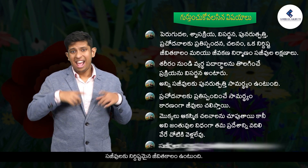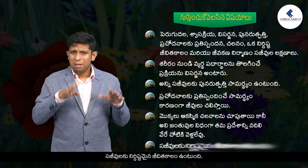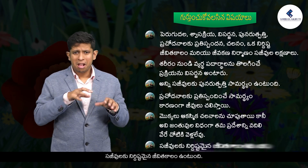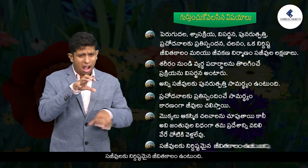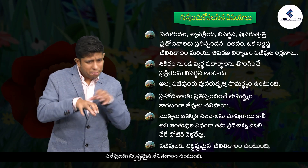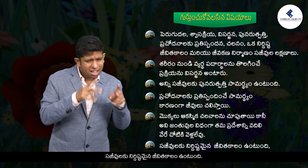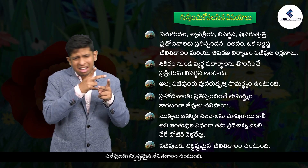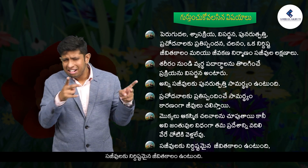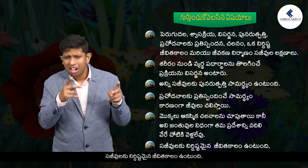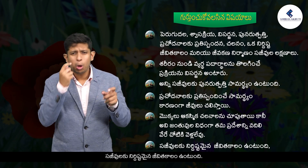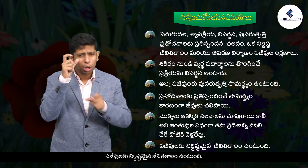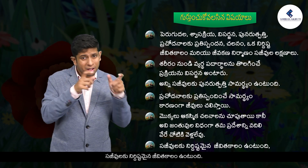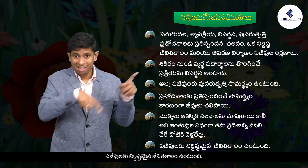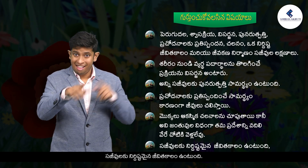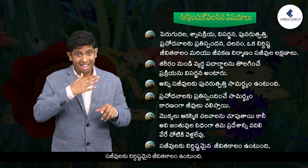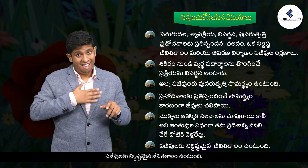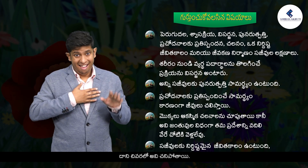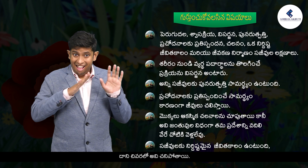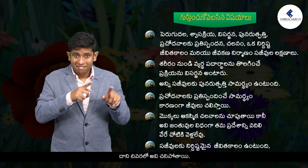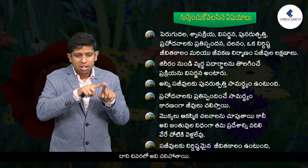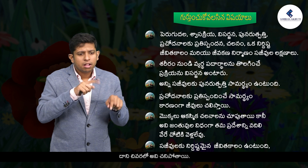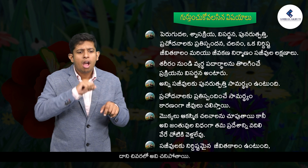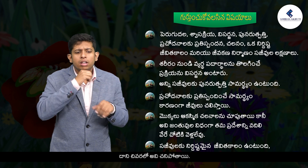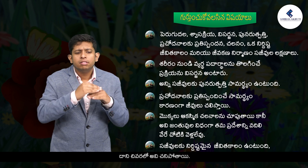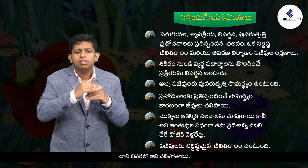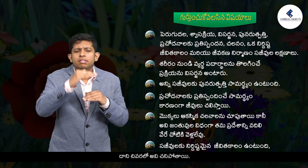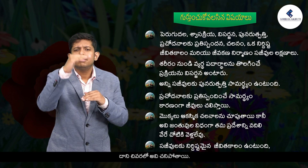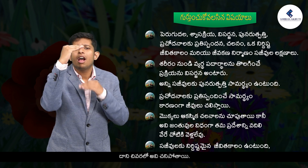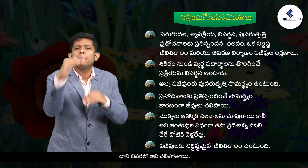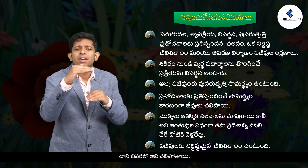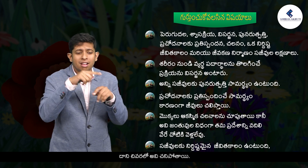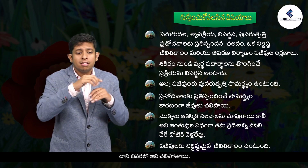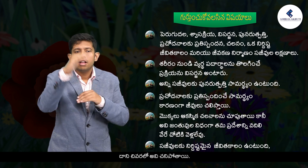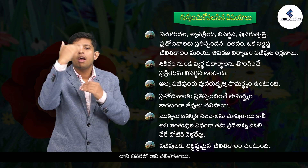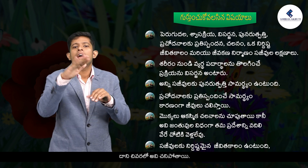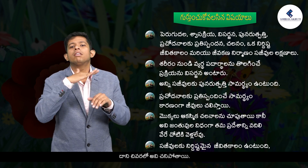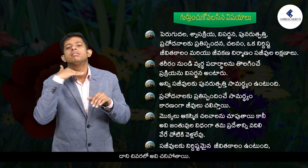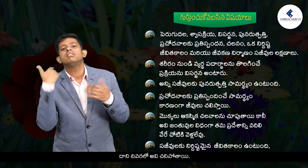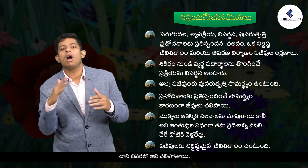సజీవులకు నిర్దిష్టమైన జీవితకాలం ఉంటుంది. దాని చివరలో అవి చనిపోతాయి.